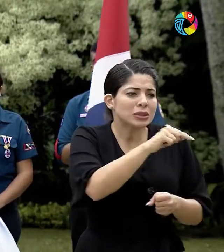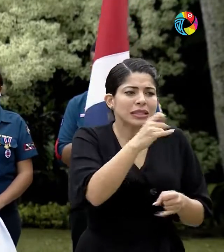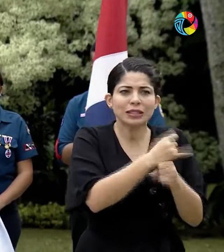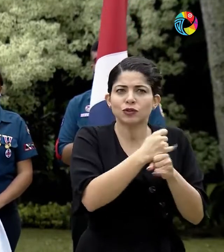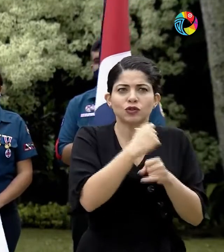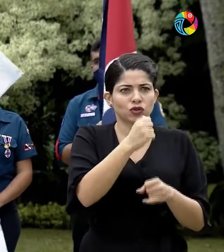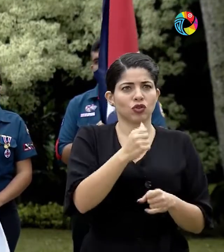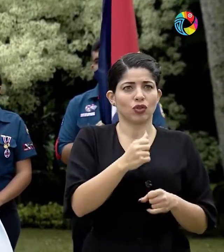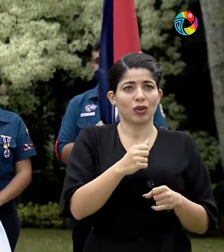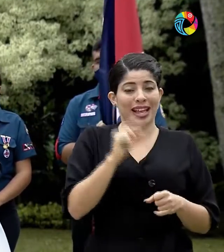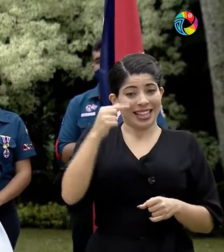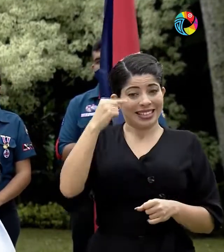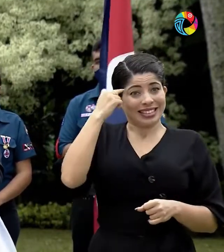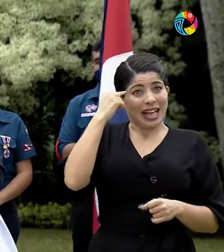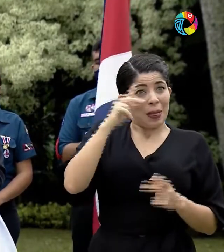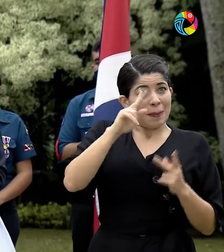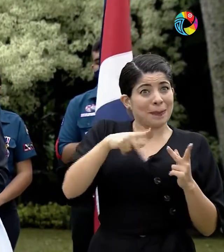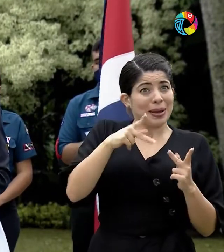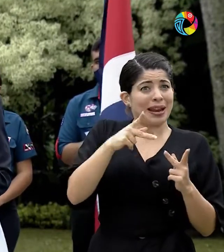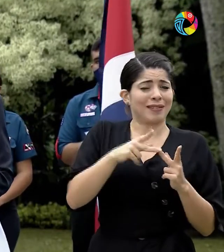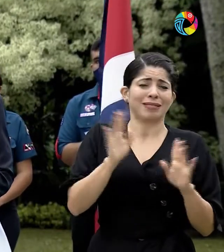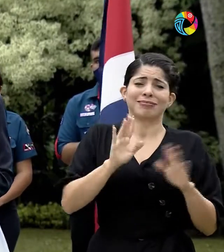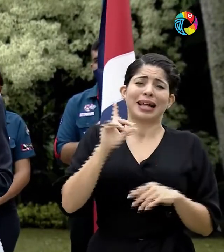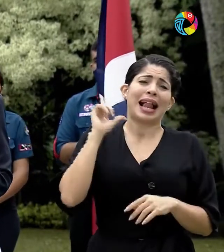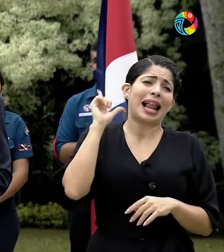El Estado está lejos de ser perfecto.